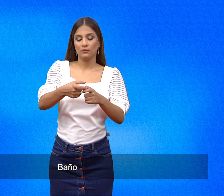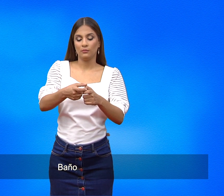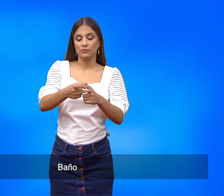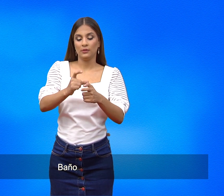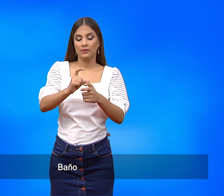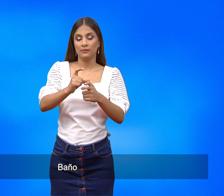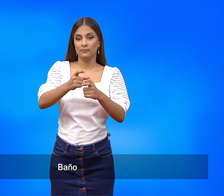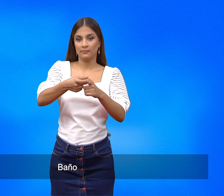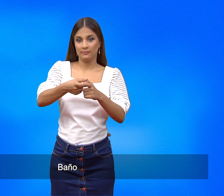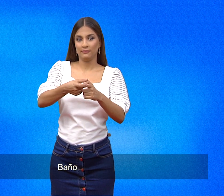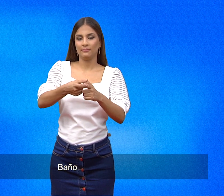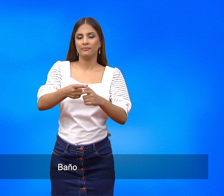baño